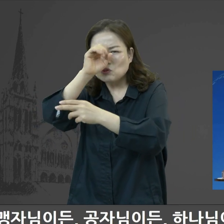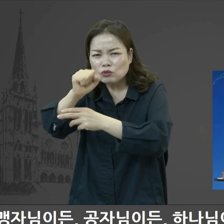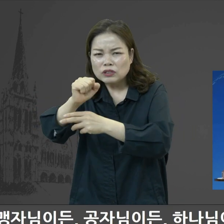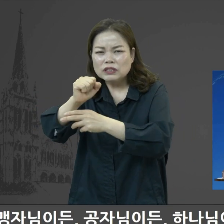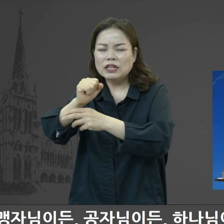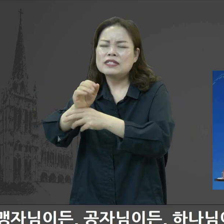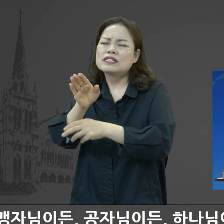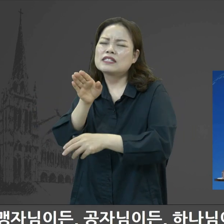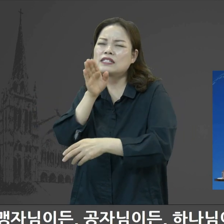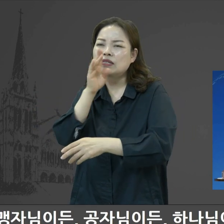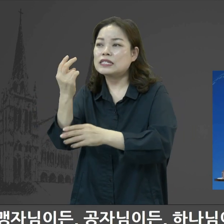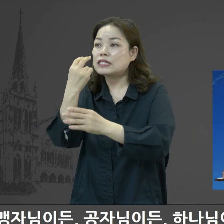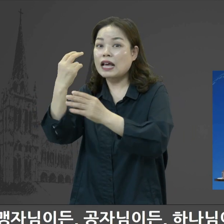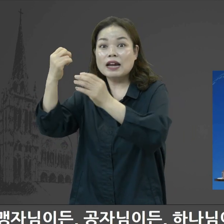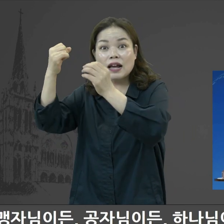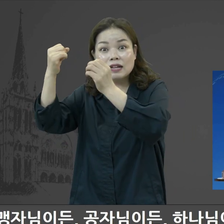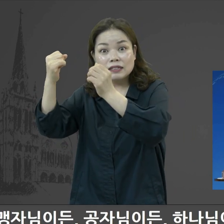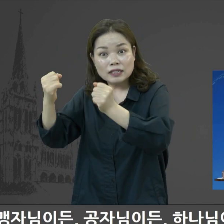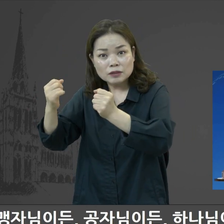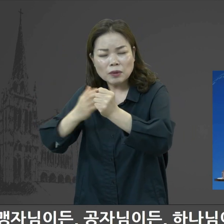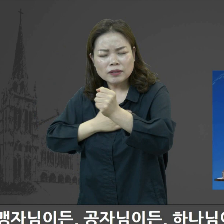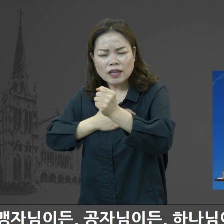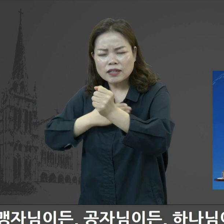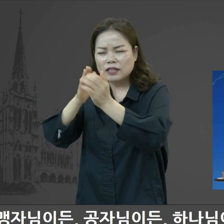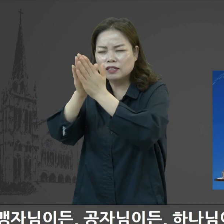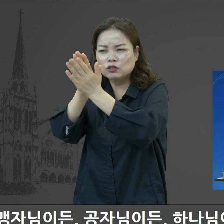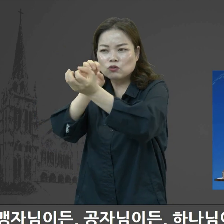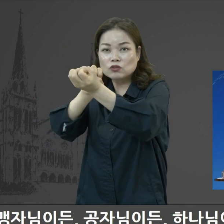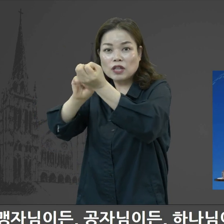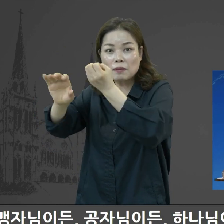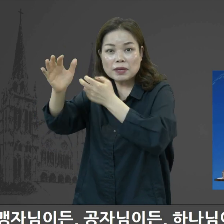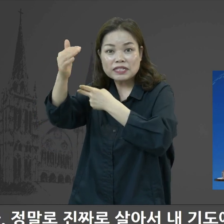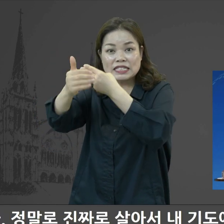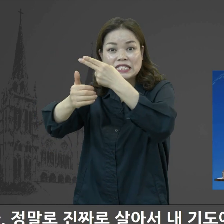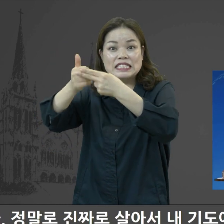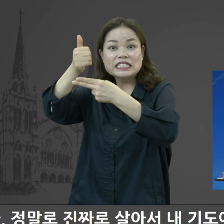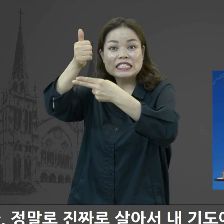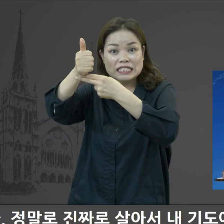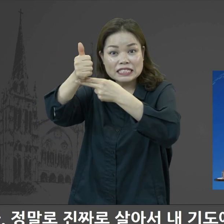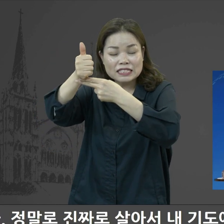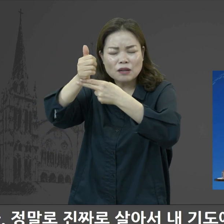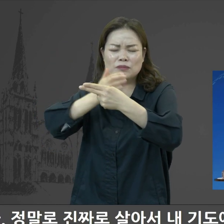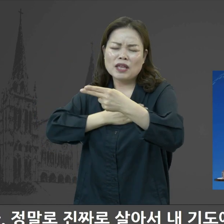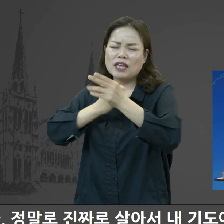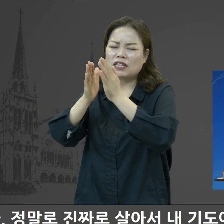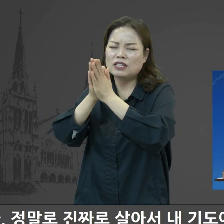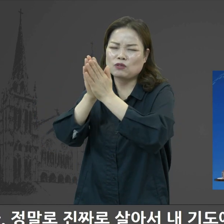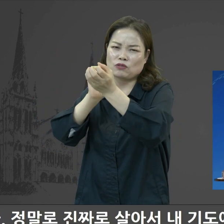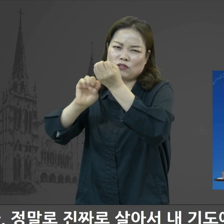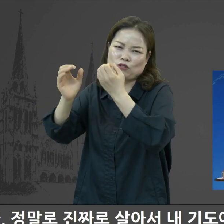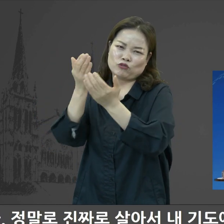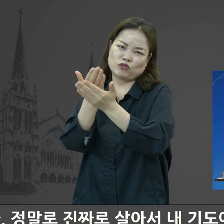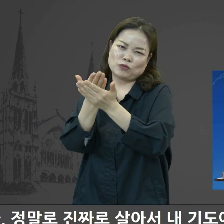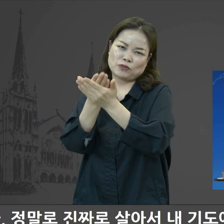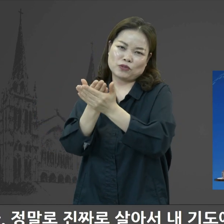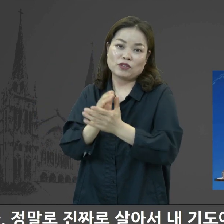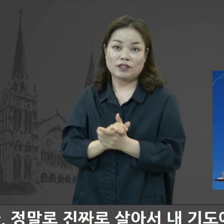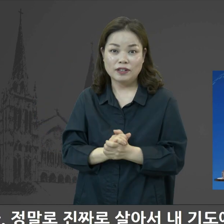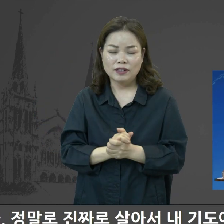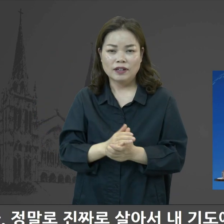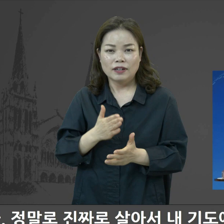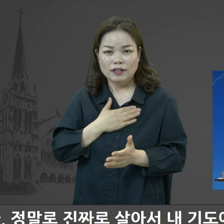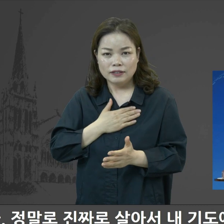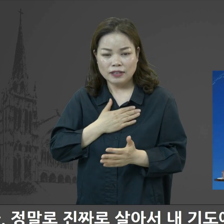정말로 진짜로 살아서 내 기도에 응답할 수 있는 신이 있다면 내 기도 한 번만 들어주십시오.